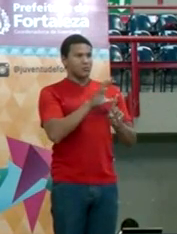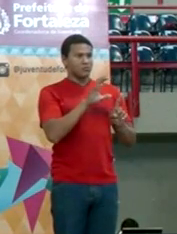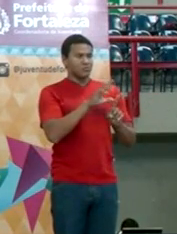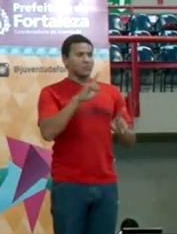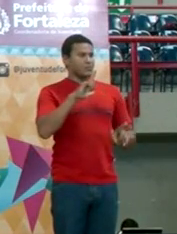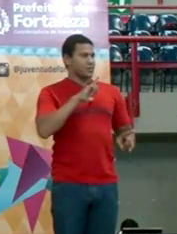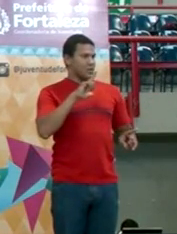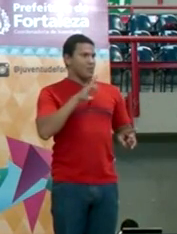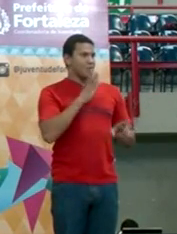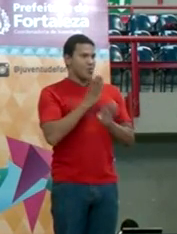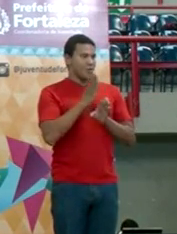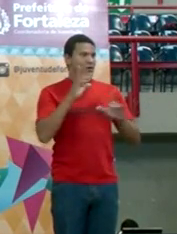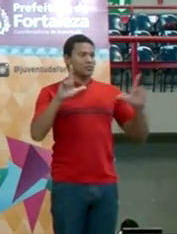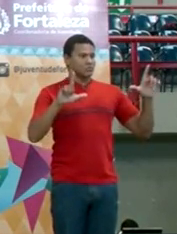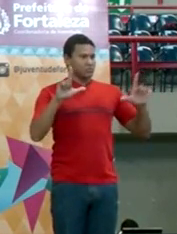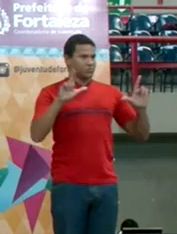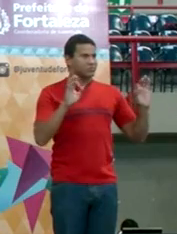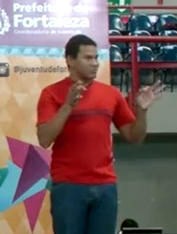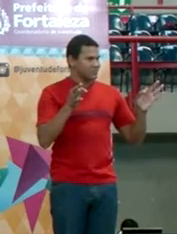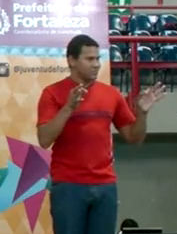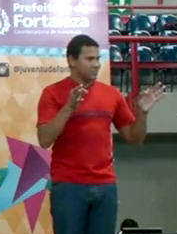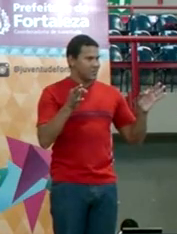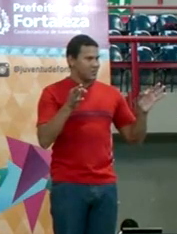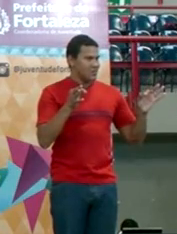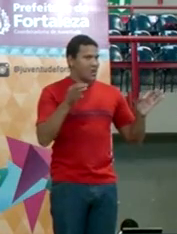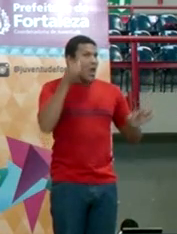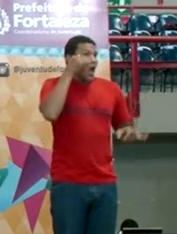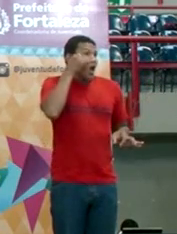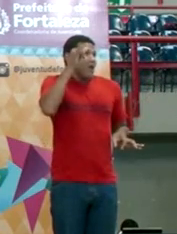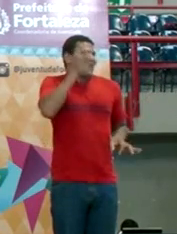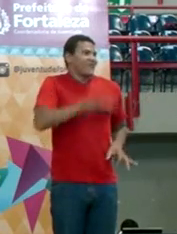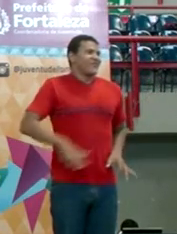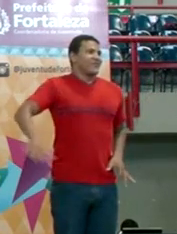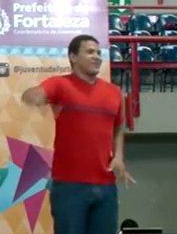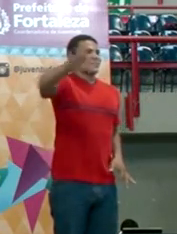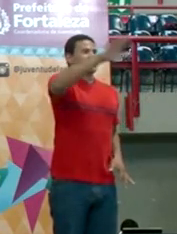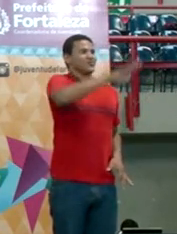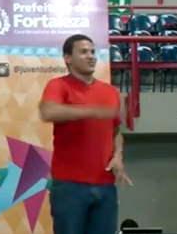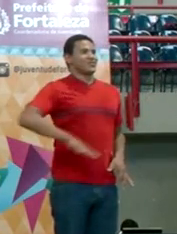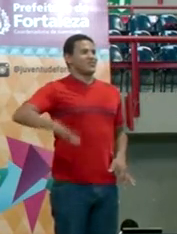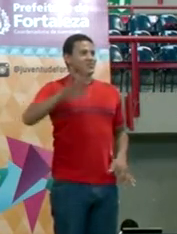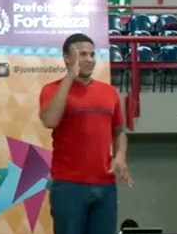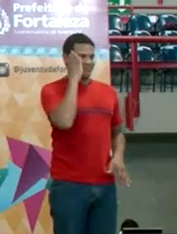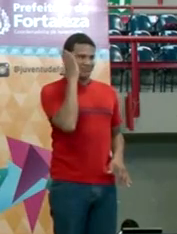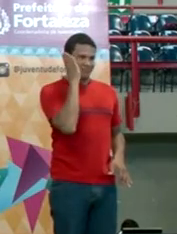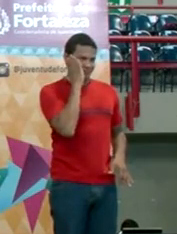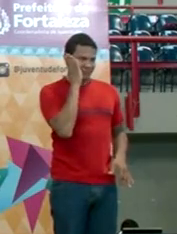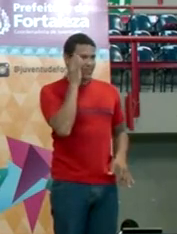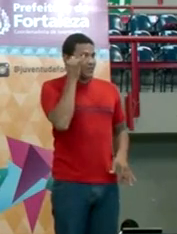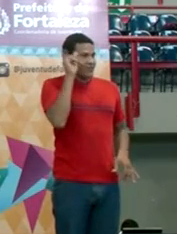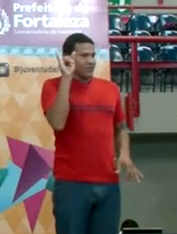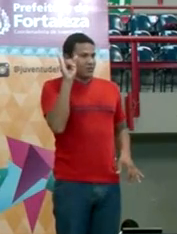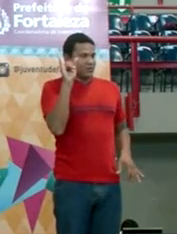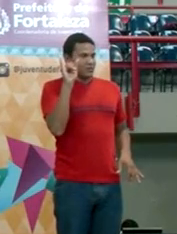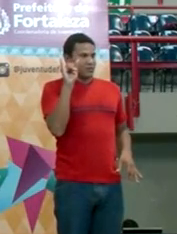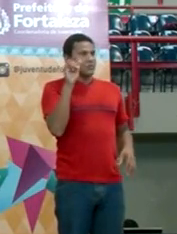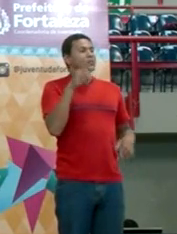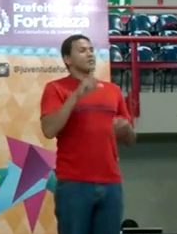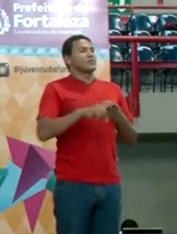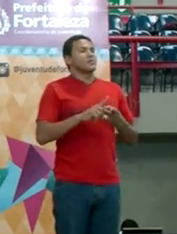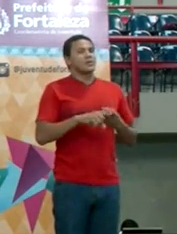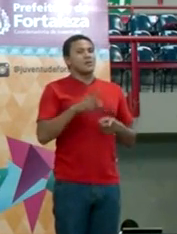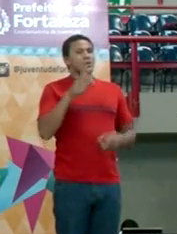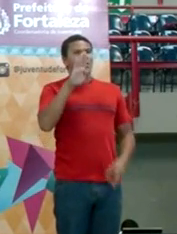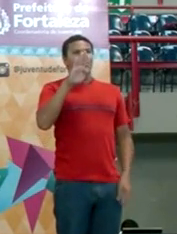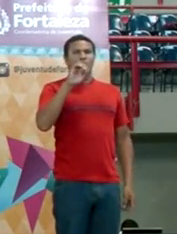evitando generalizar, está corretíssimo grande parte. E a última expressão é boa parte. Boa